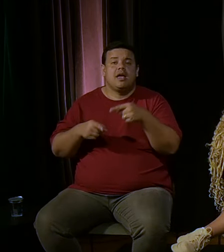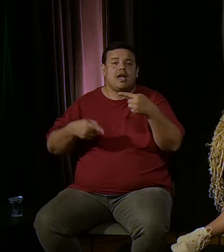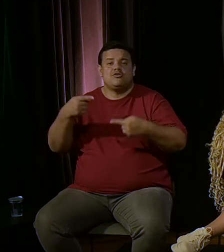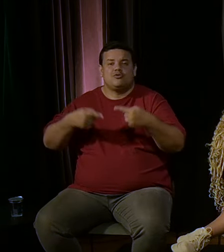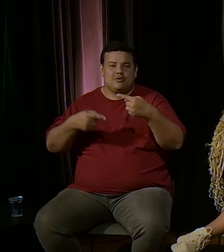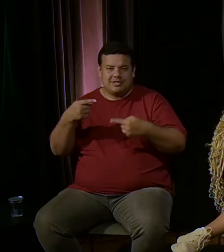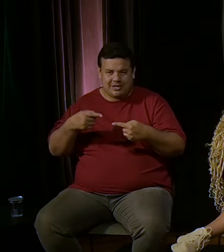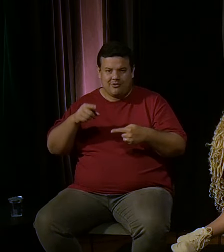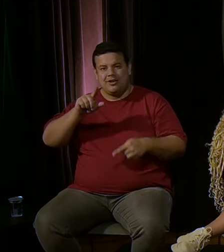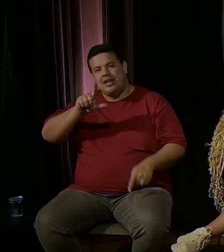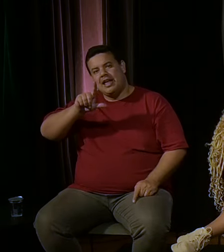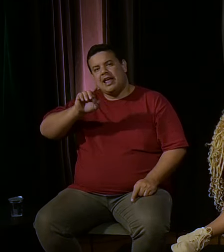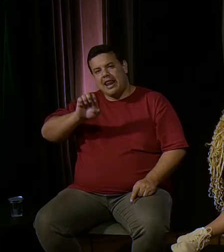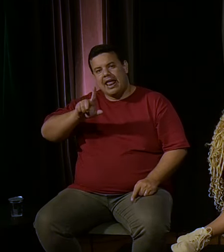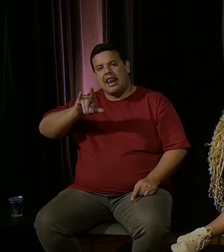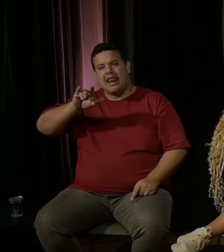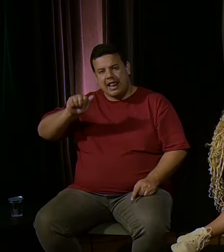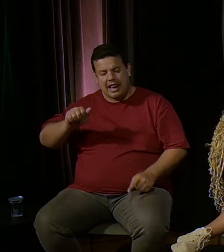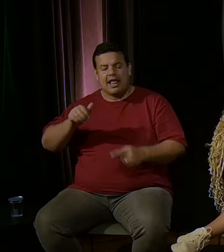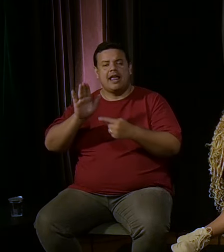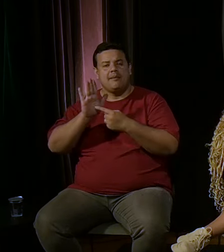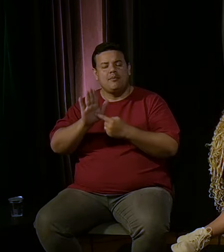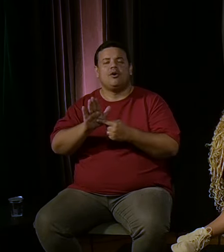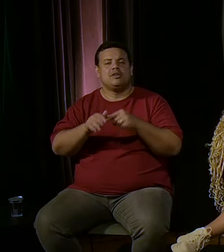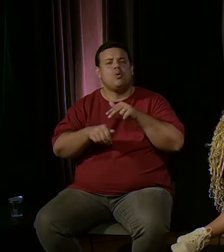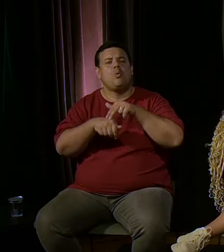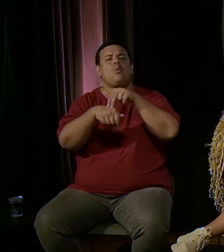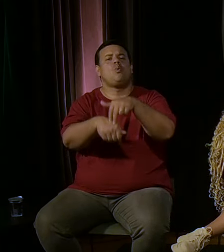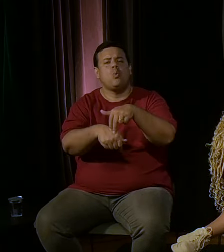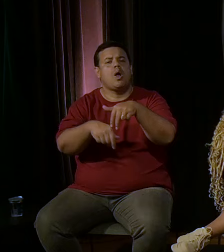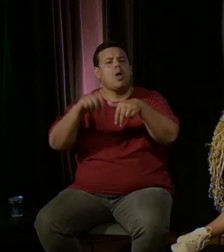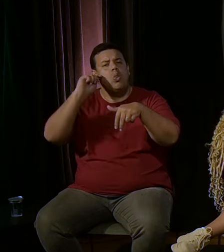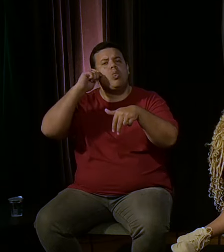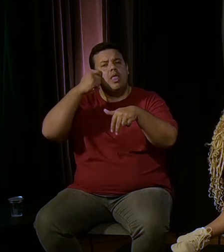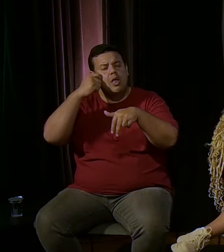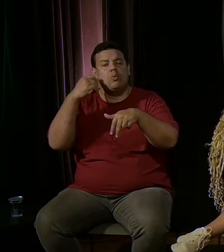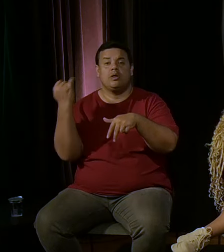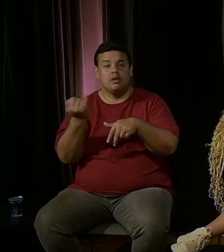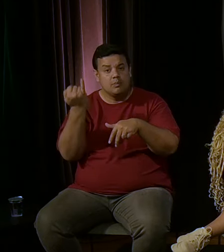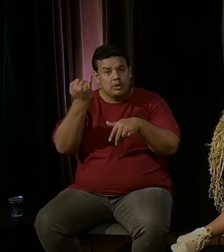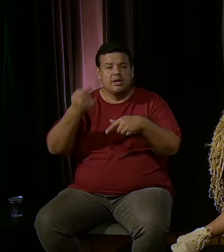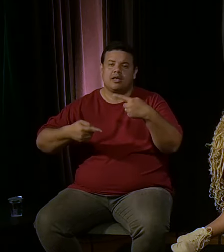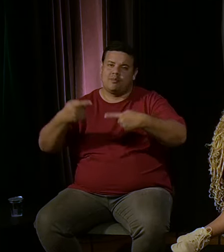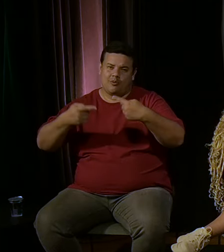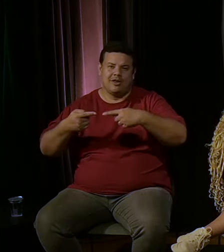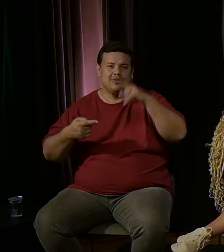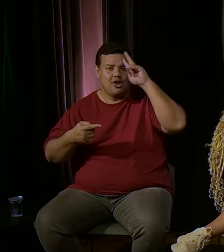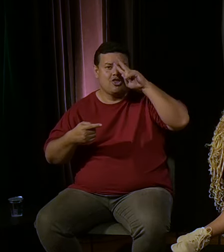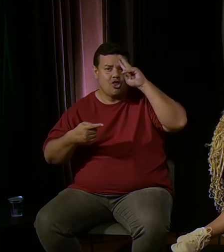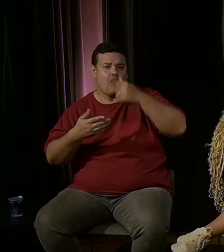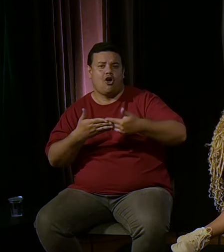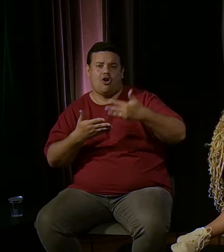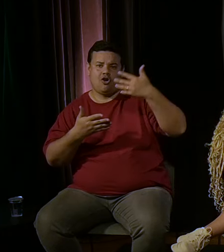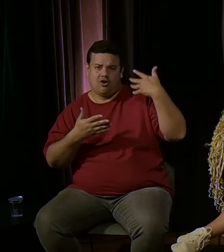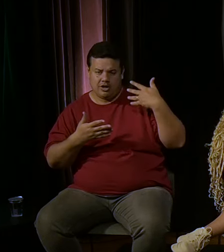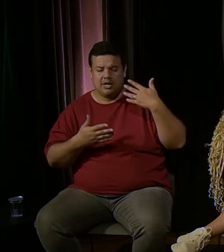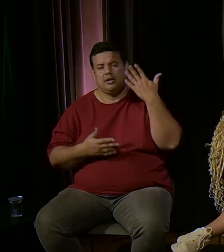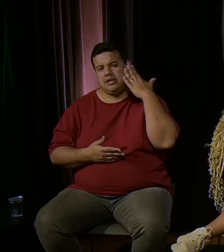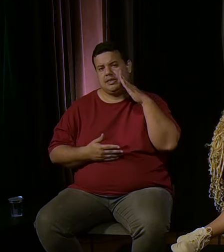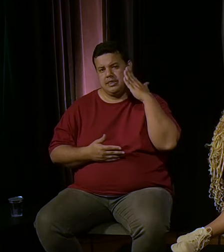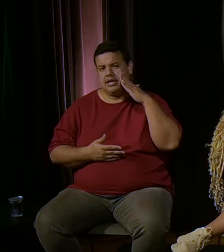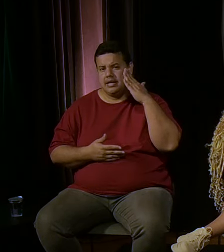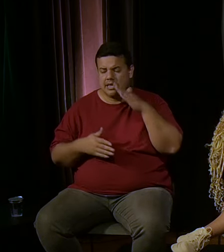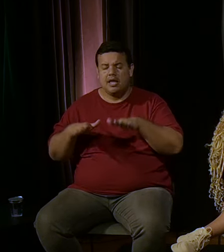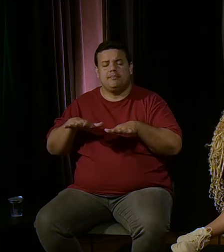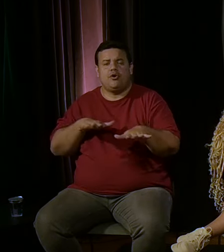traz em Lugar de Negro como uma importância política histórica de entender